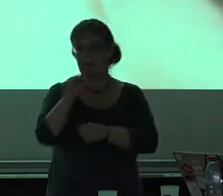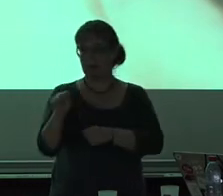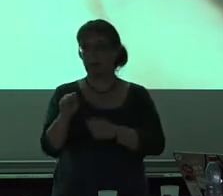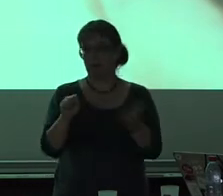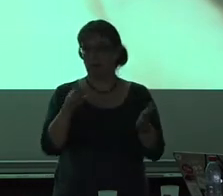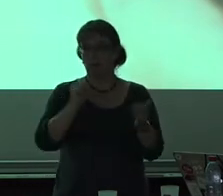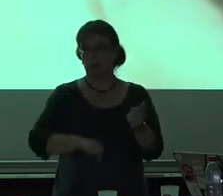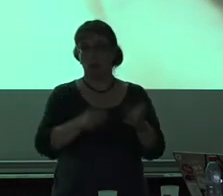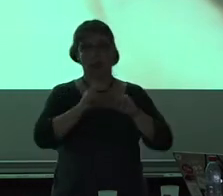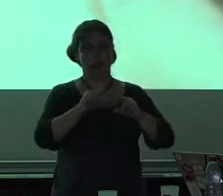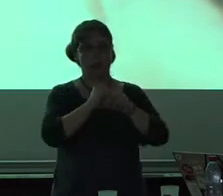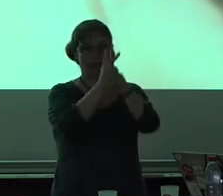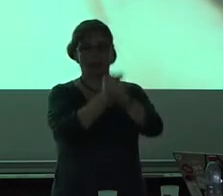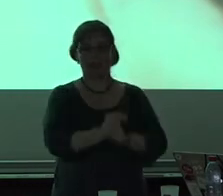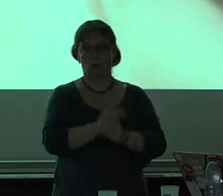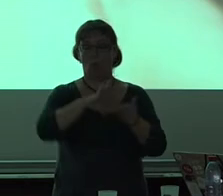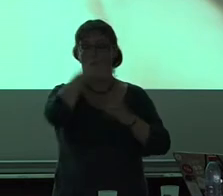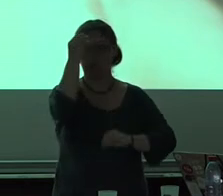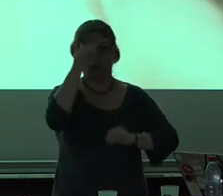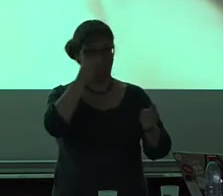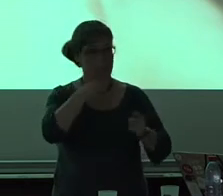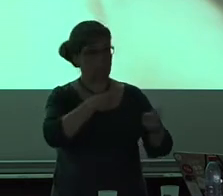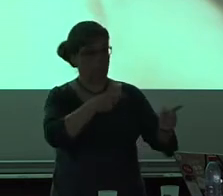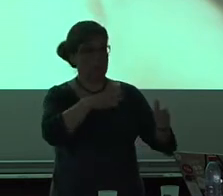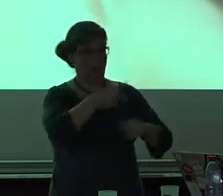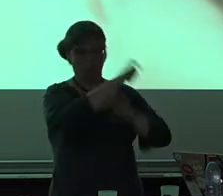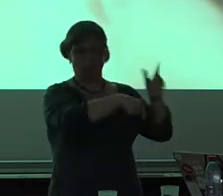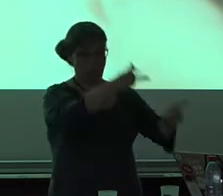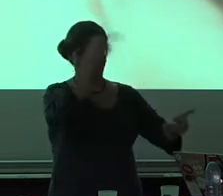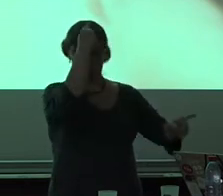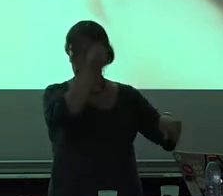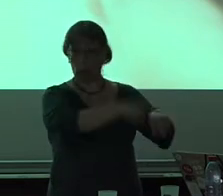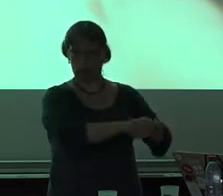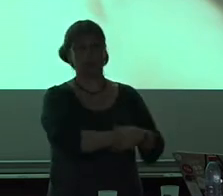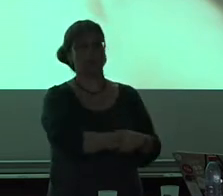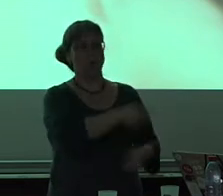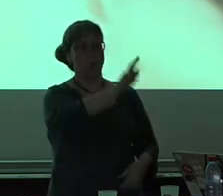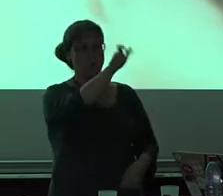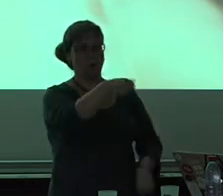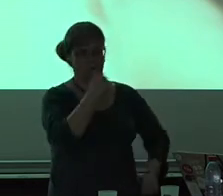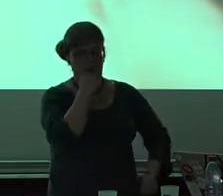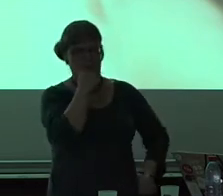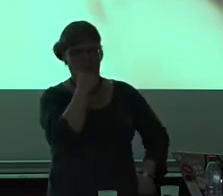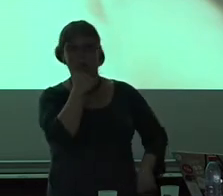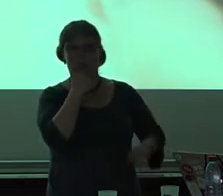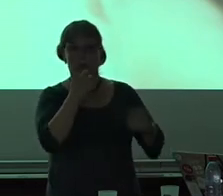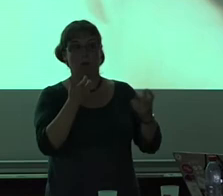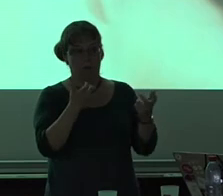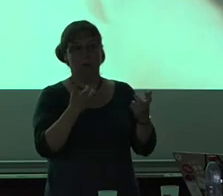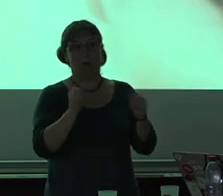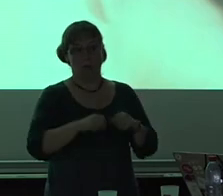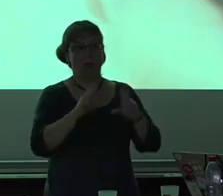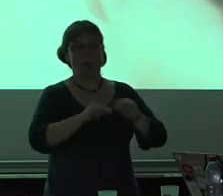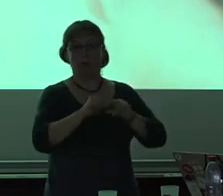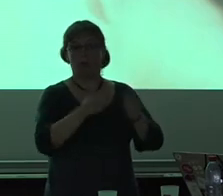abstraite de ce qu'est une classe. D'autres personnes vont comprendre par l'exemple. Ces personnes-là, vous devrez lui dire, eh bien, une classe, c'est comme un moule à gaufres.